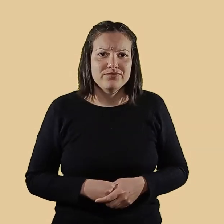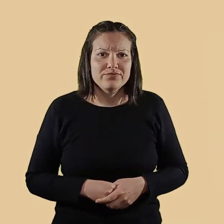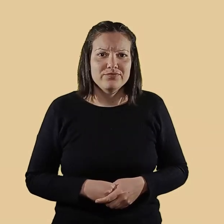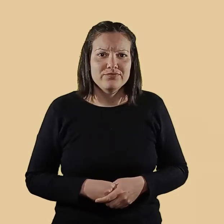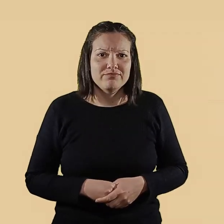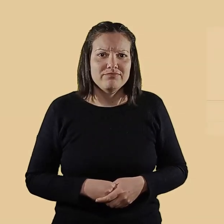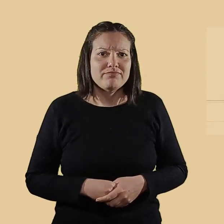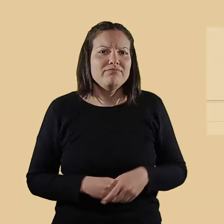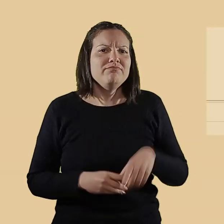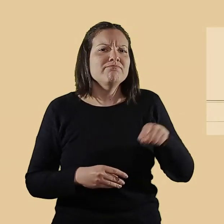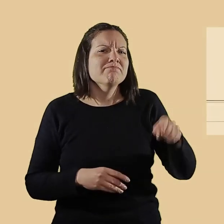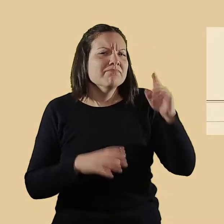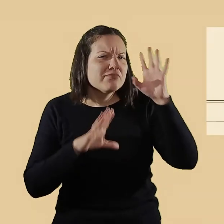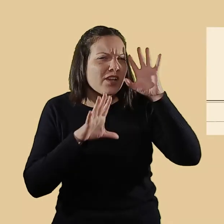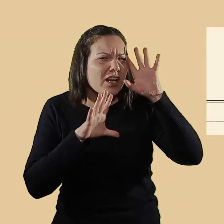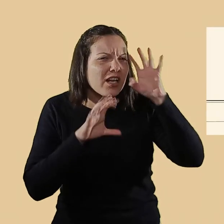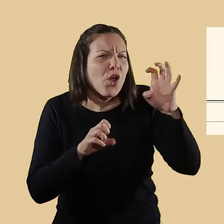¿Para qué recordar la noche de los lápices?